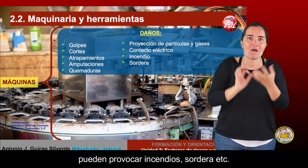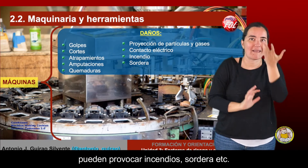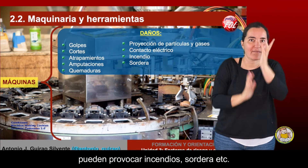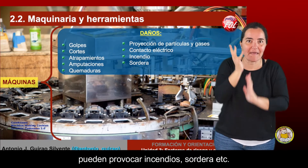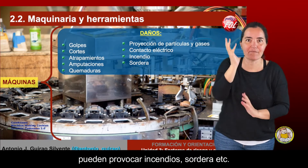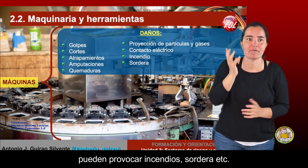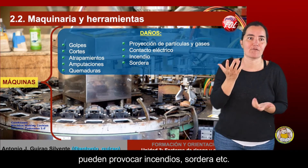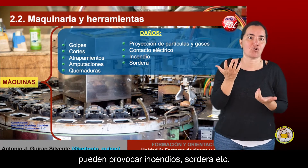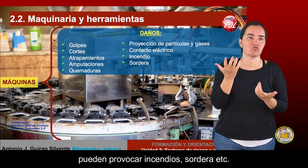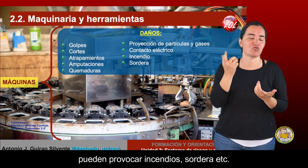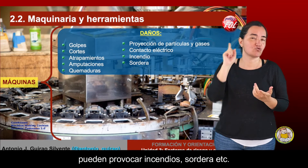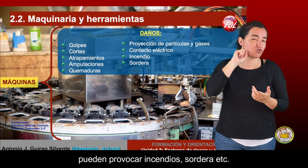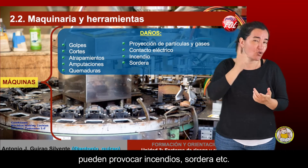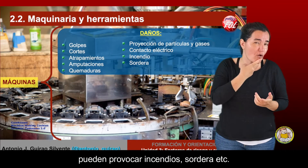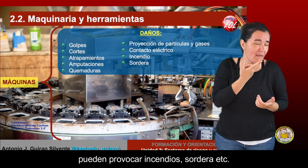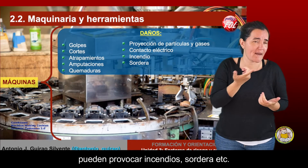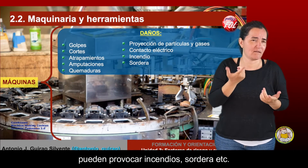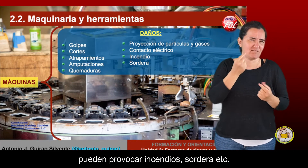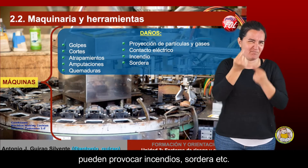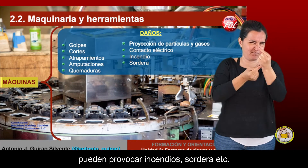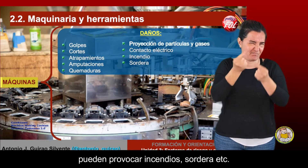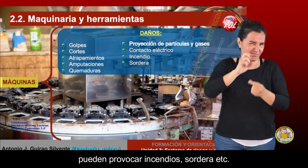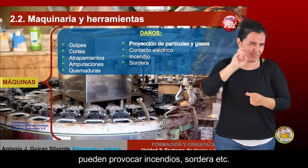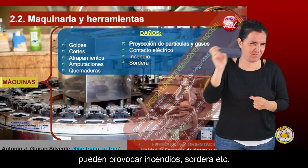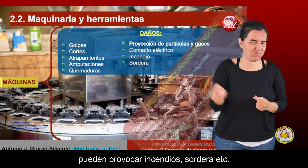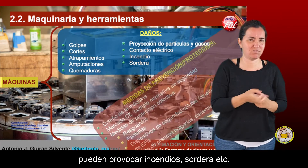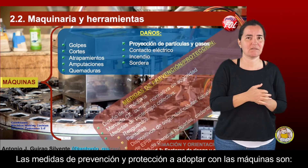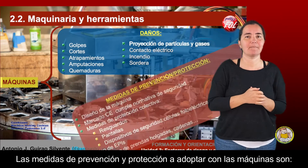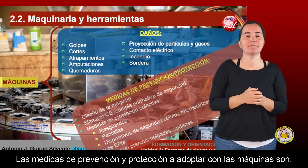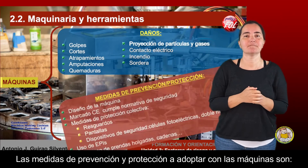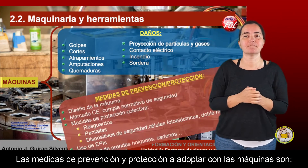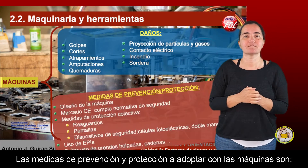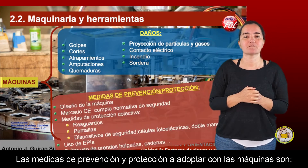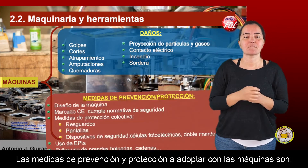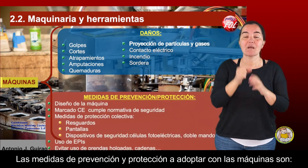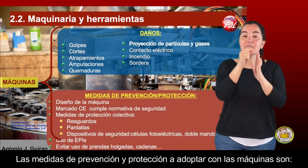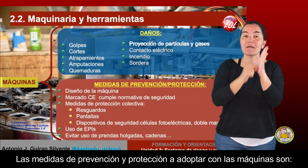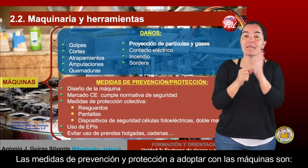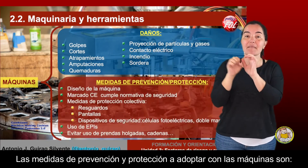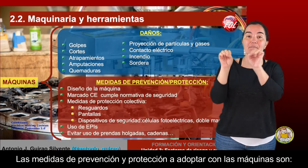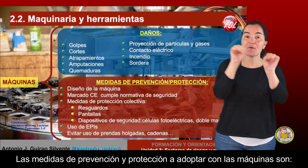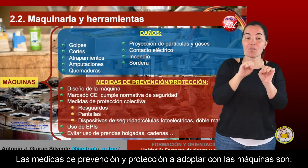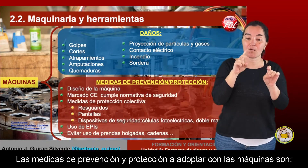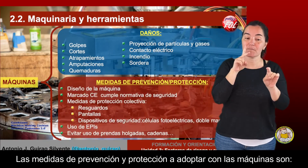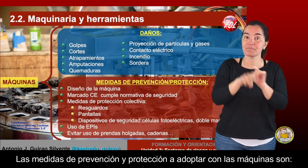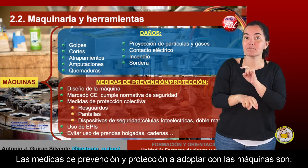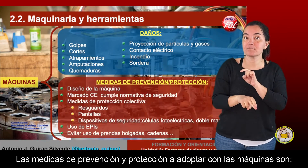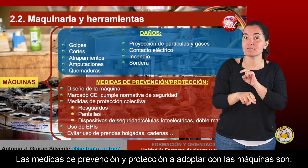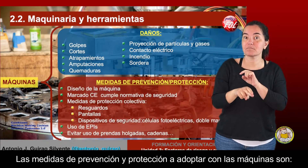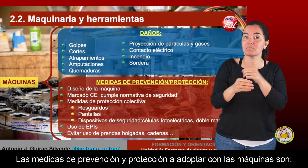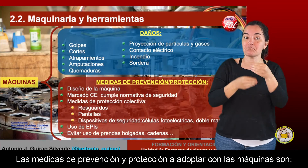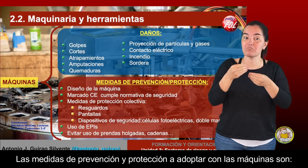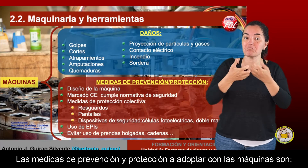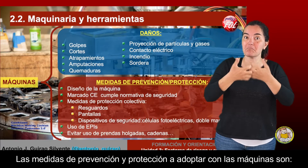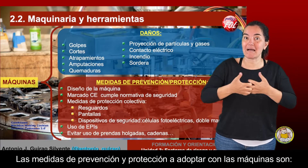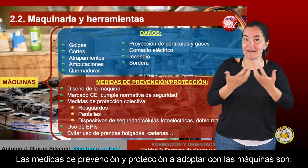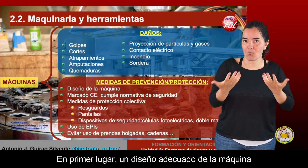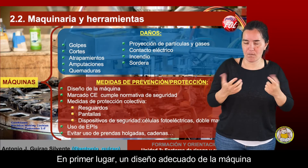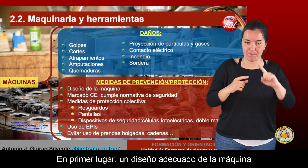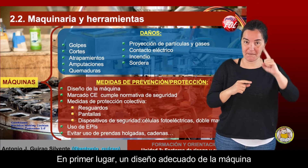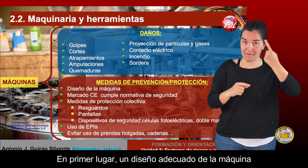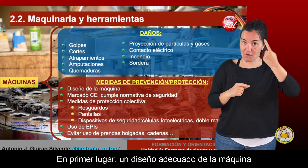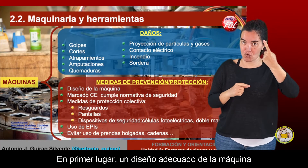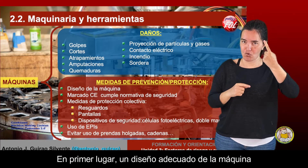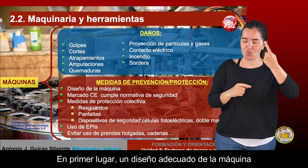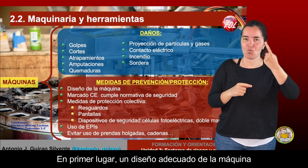pueden provocar incendios, sordera, etc. Las medidas de prevención y protección a adoptar con las máquinas son,